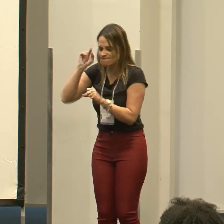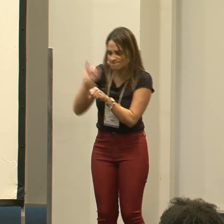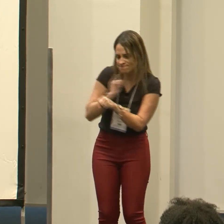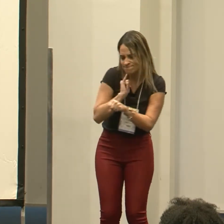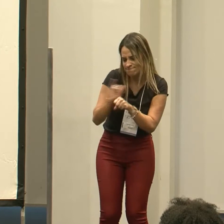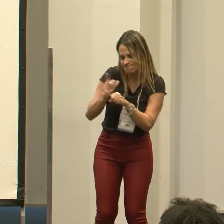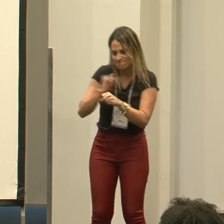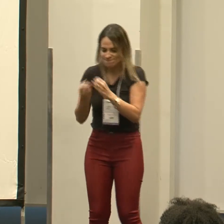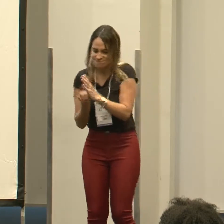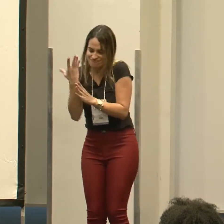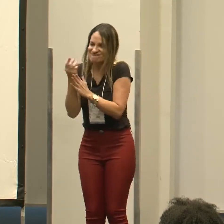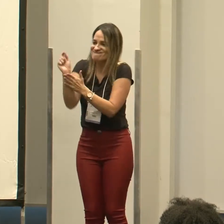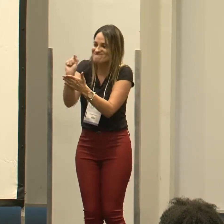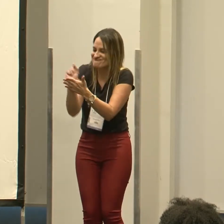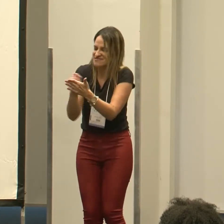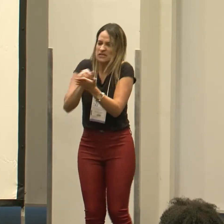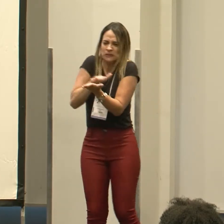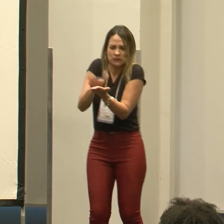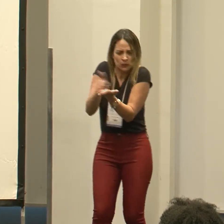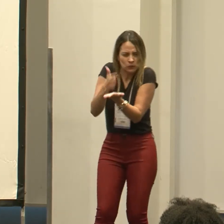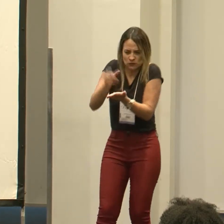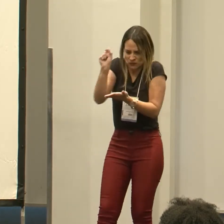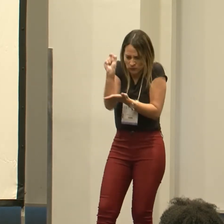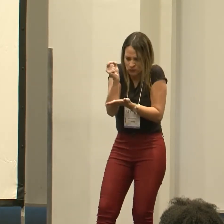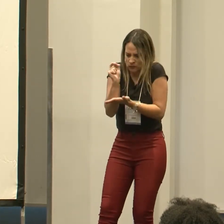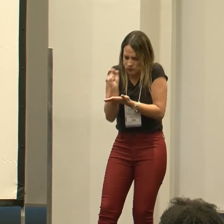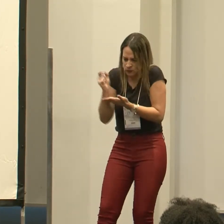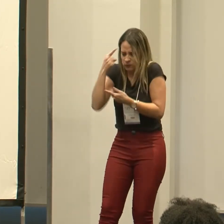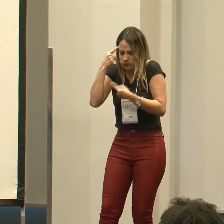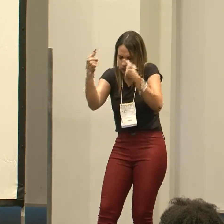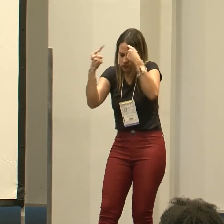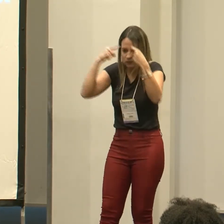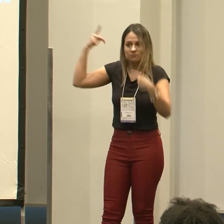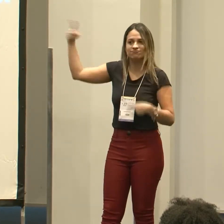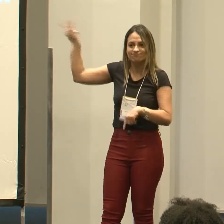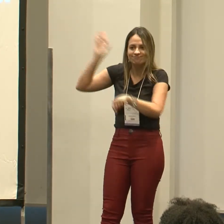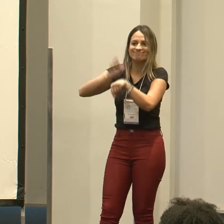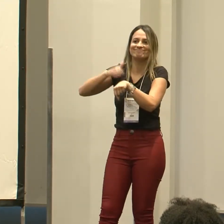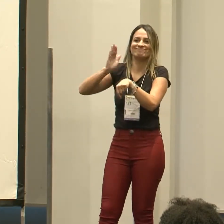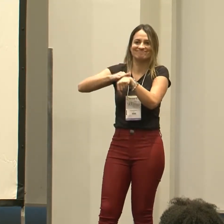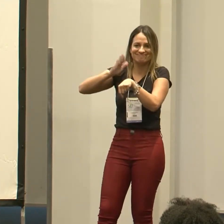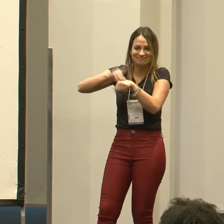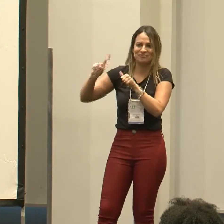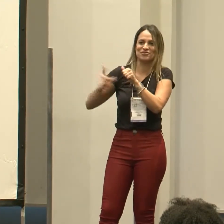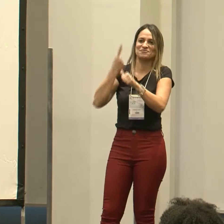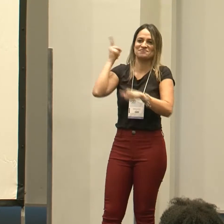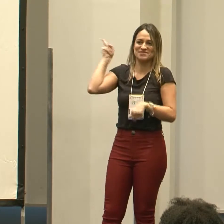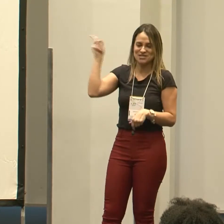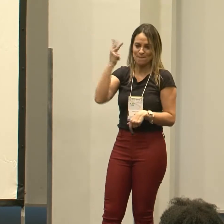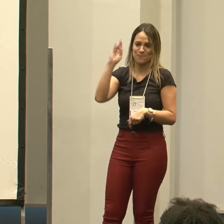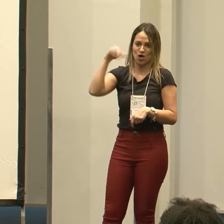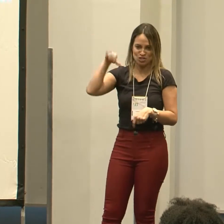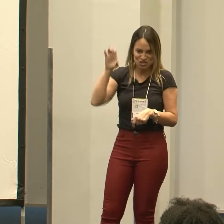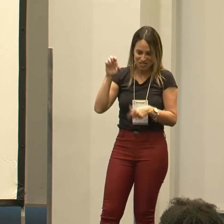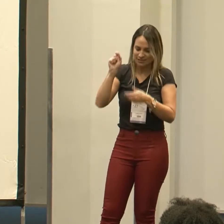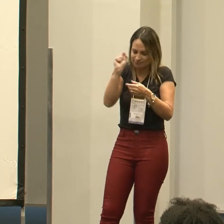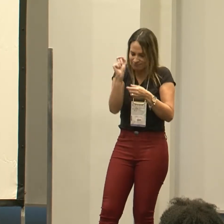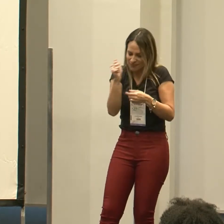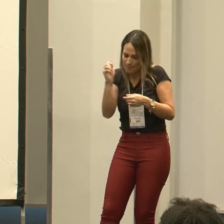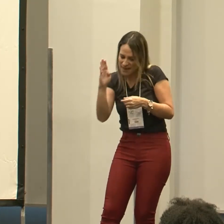apenas ensinar os sinais não era o suficiente para aqueles alunos. Era necessário que eles soubessem a